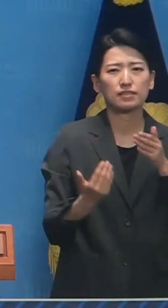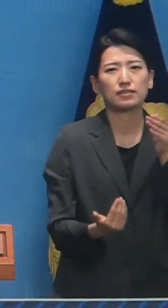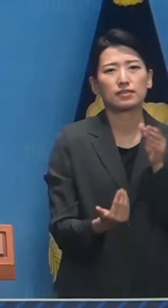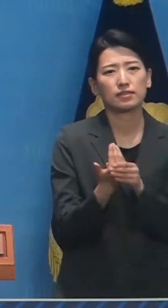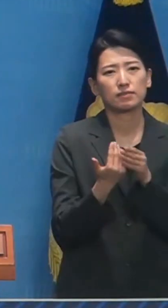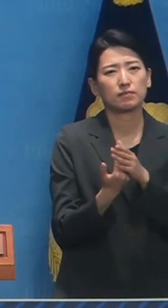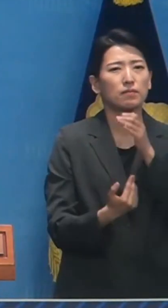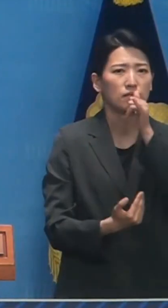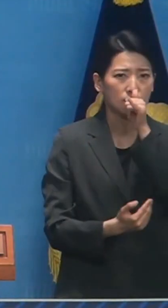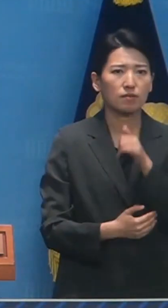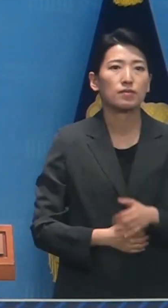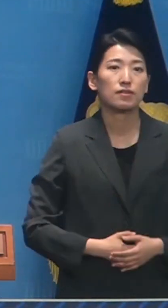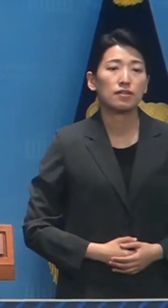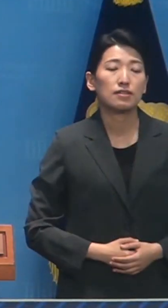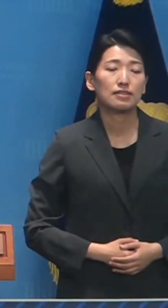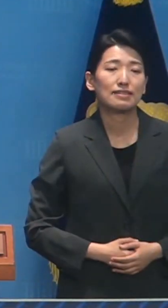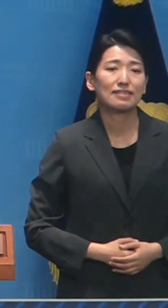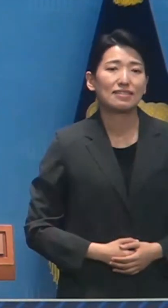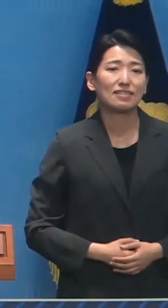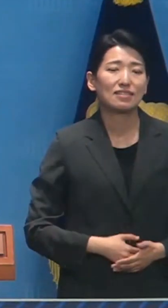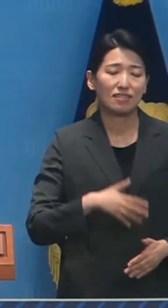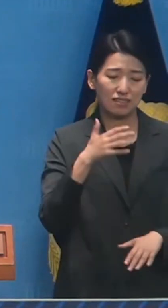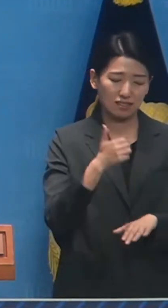벌어졌고 그렇게 전